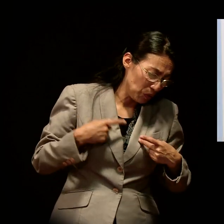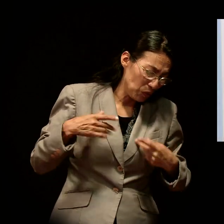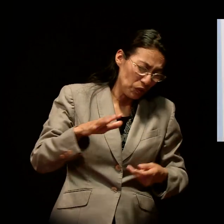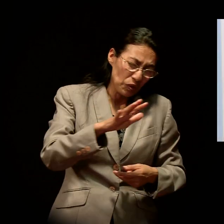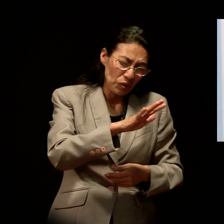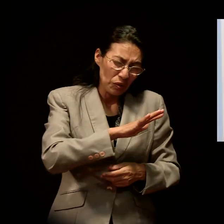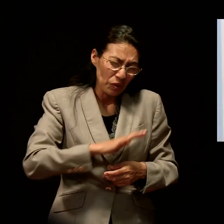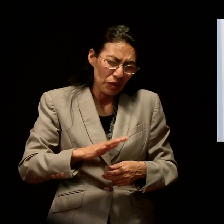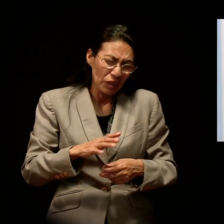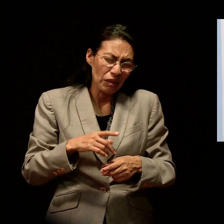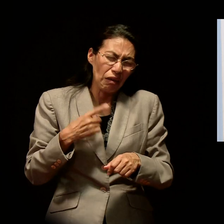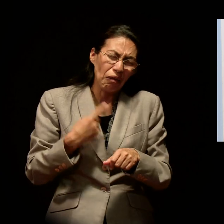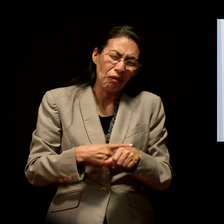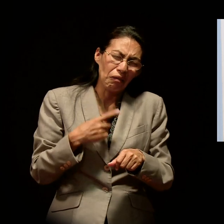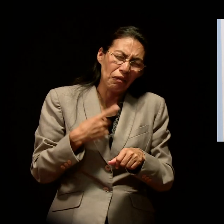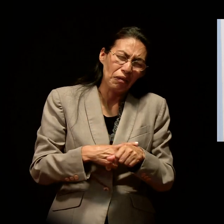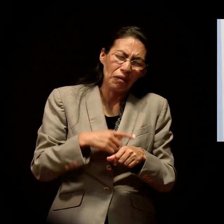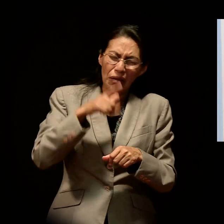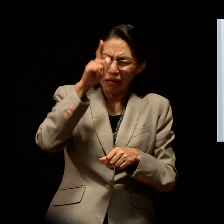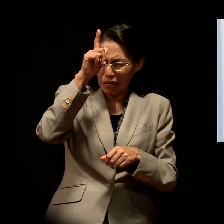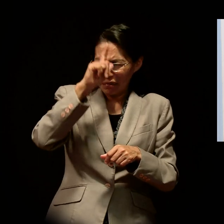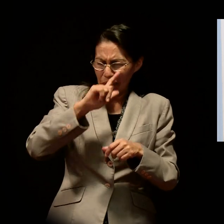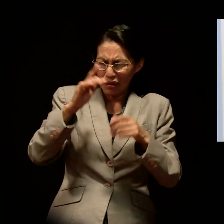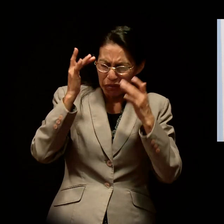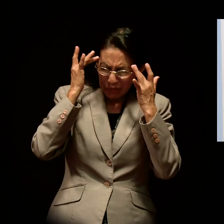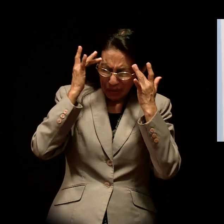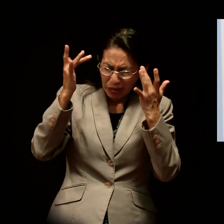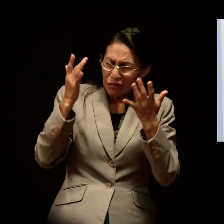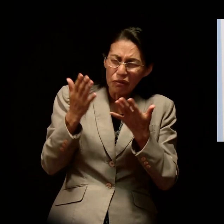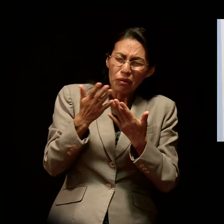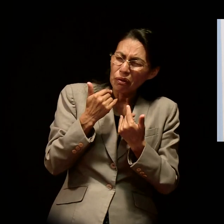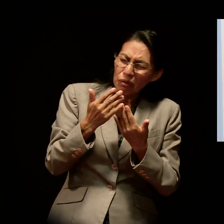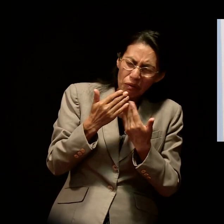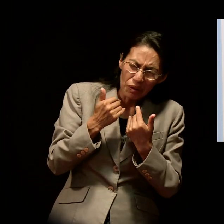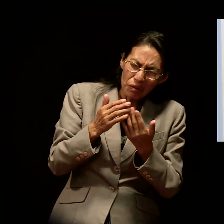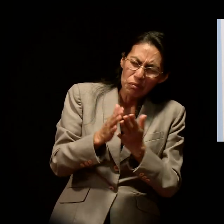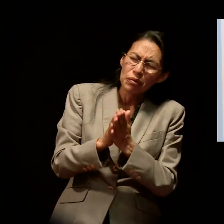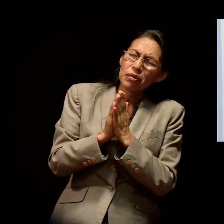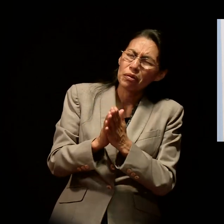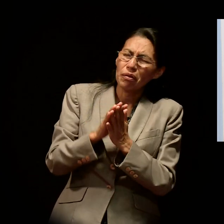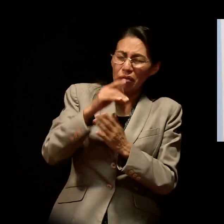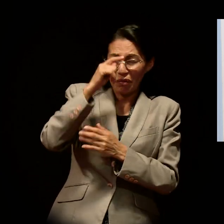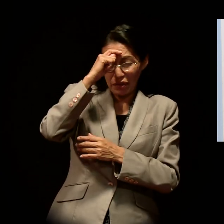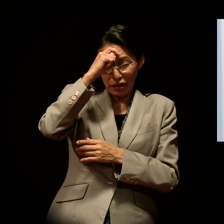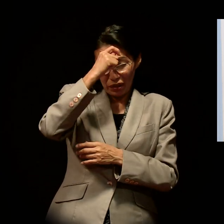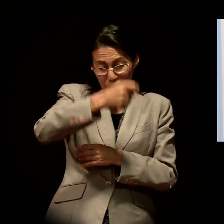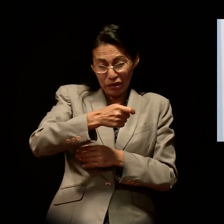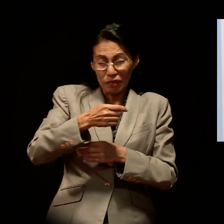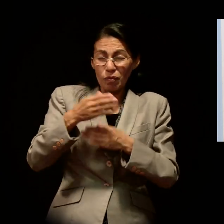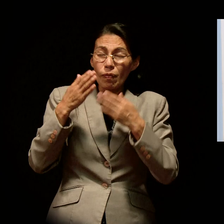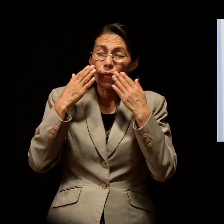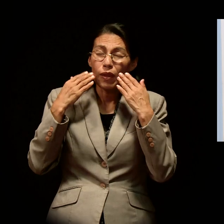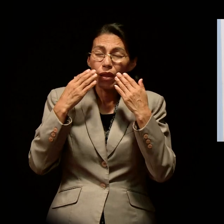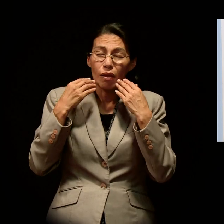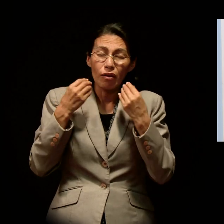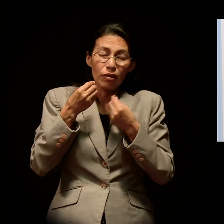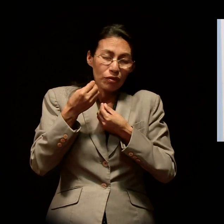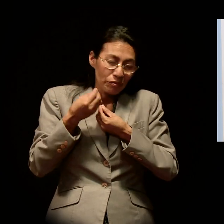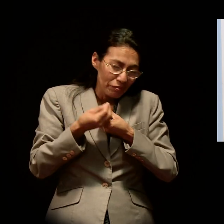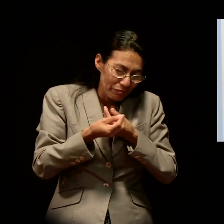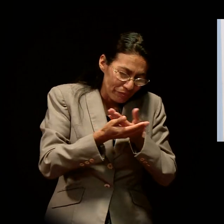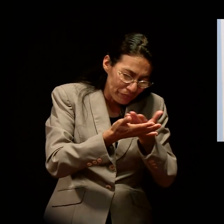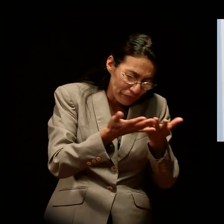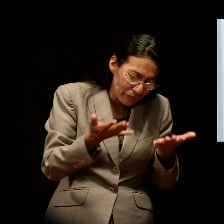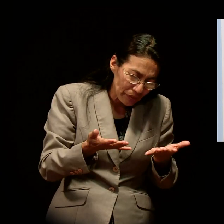pero sobre todo sana este mundo por la enfermedad espiritual que está padeciendo